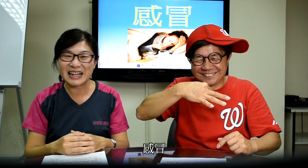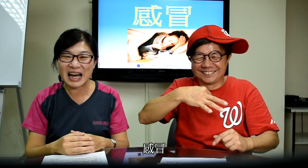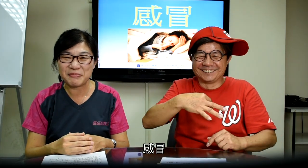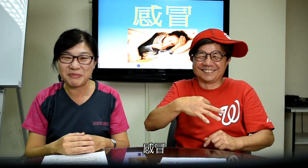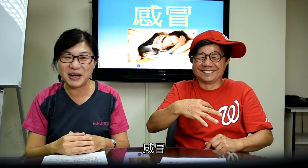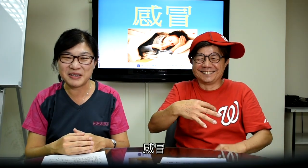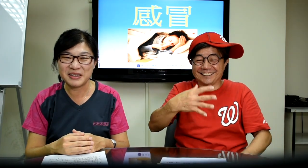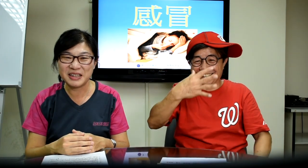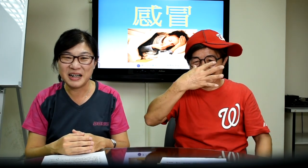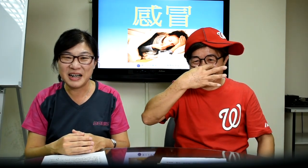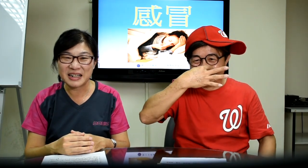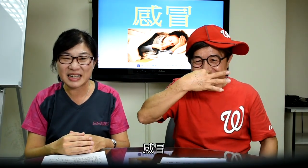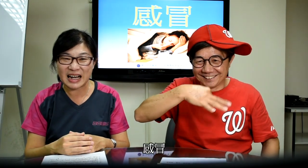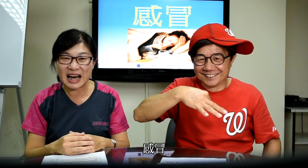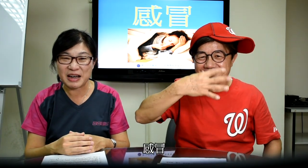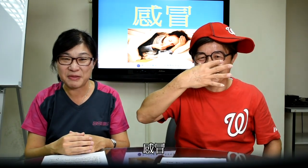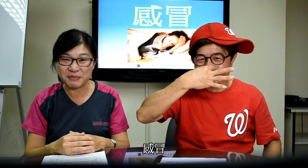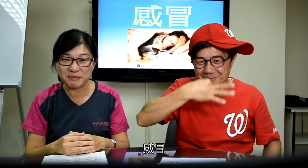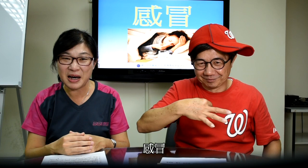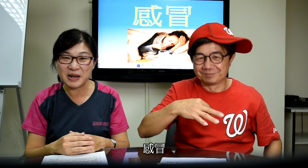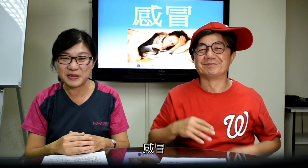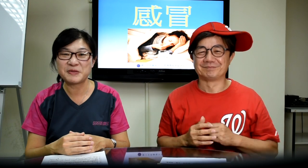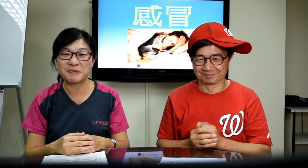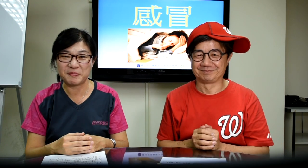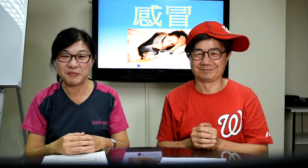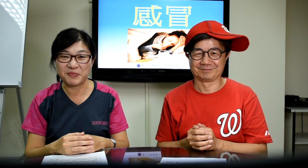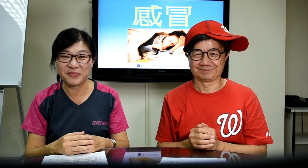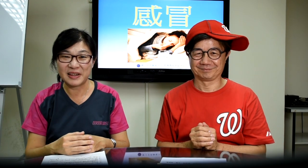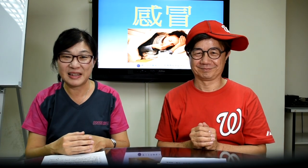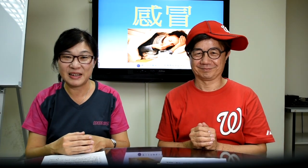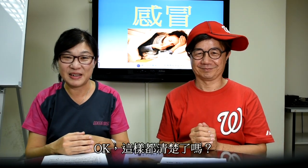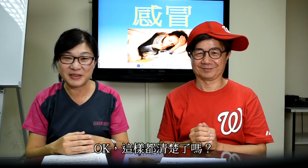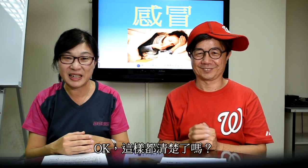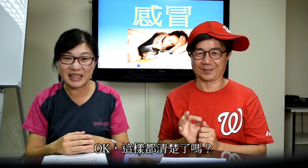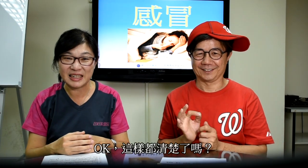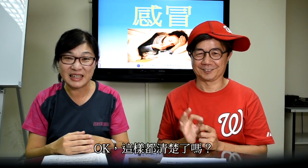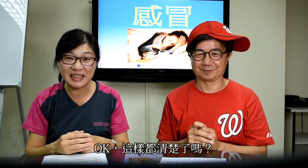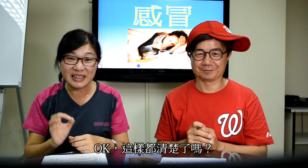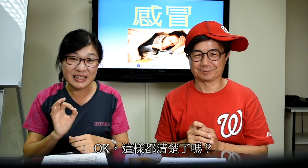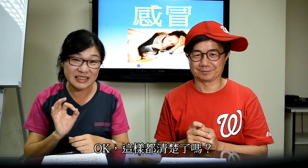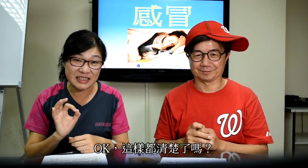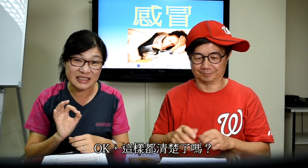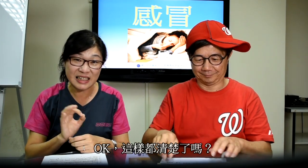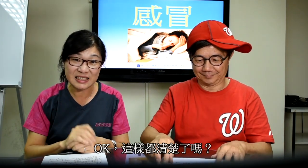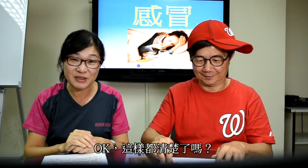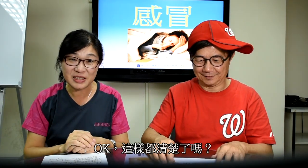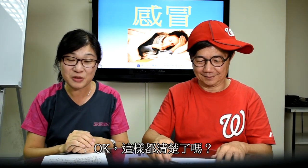感冒，感冒 ，OK， 这样都清楚